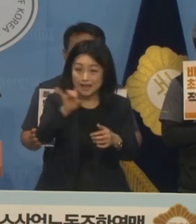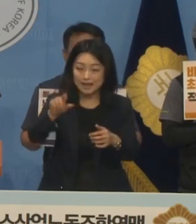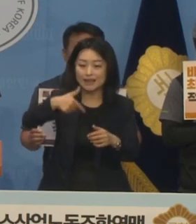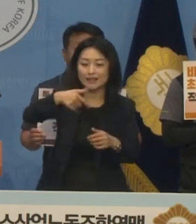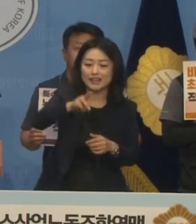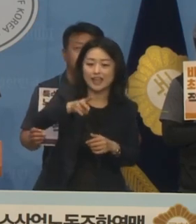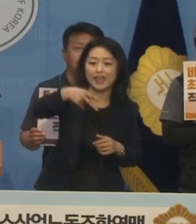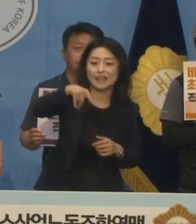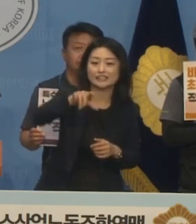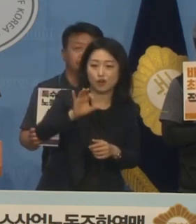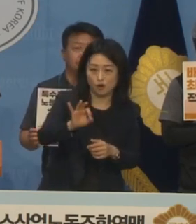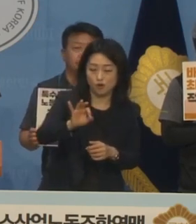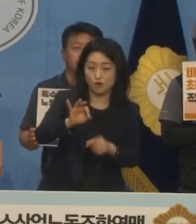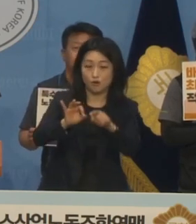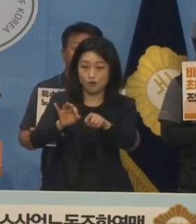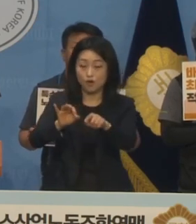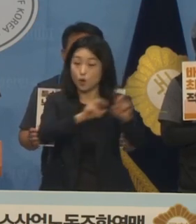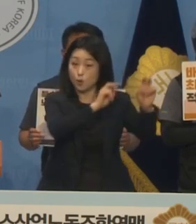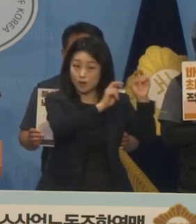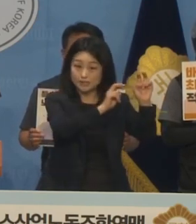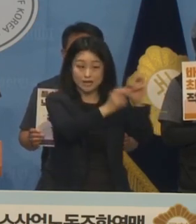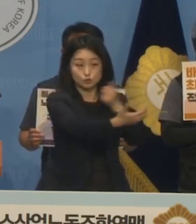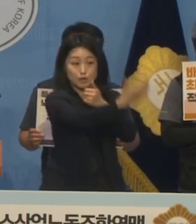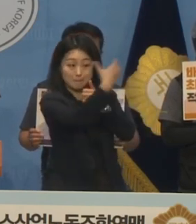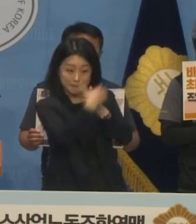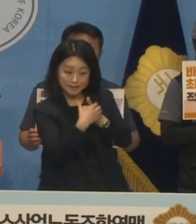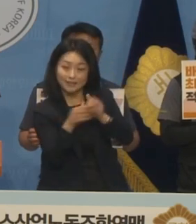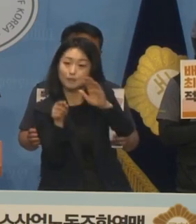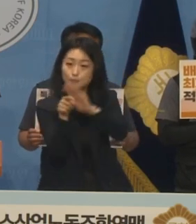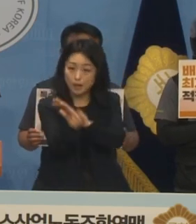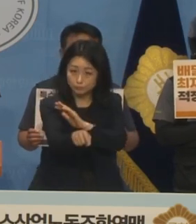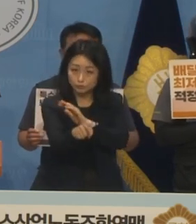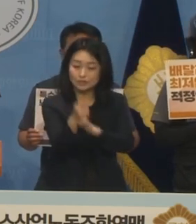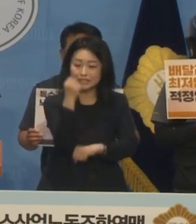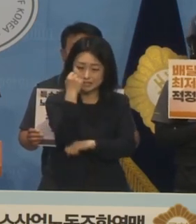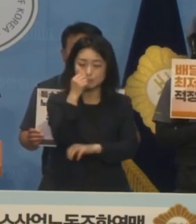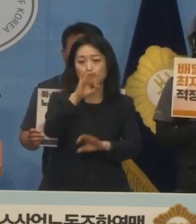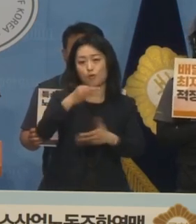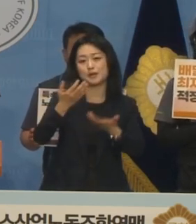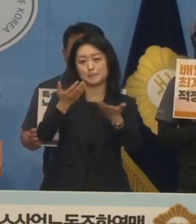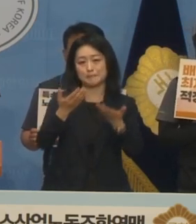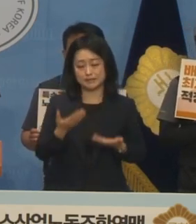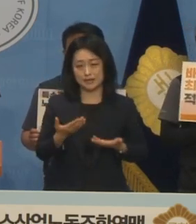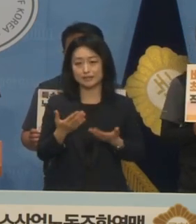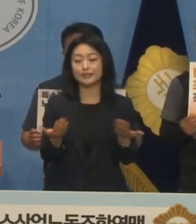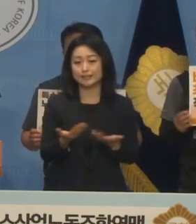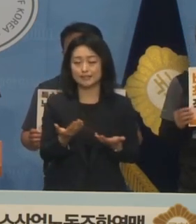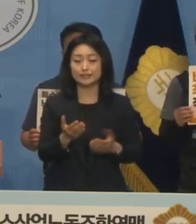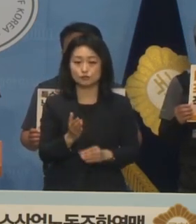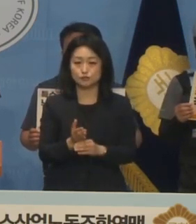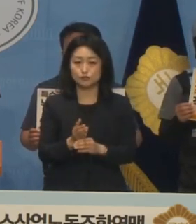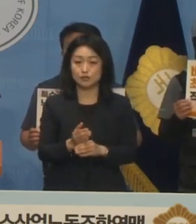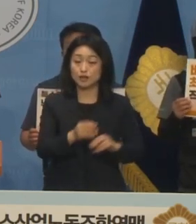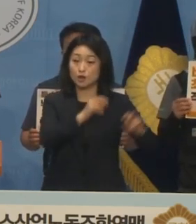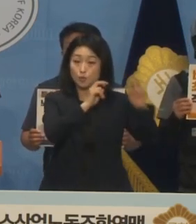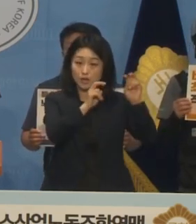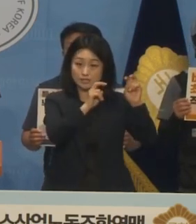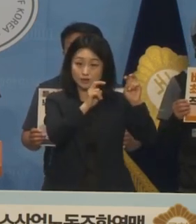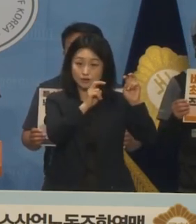주된 업무입니다. 회사의 필터 교체 주기를 어플로 지시받아 업무를 진행하고 있습니다. 우리 업계에서는